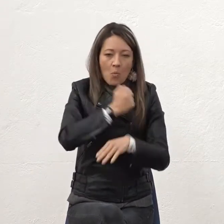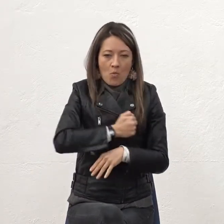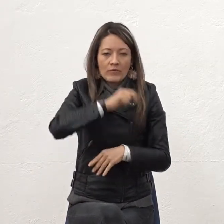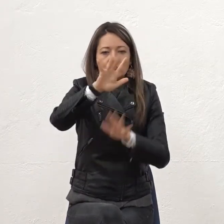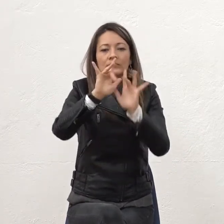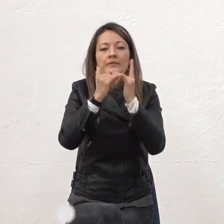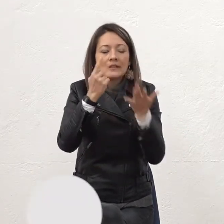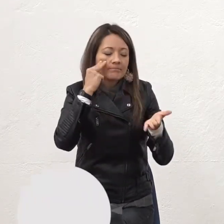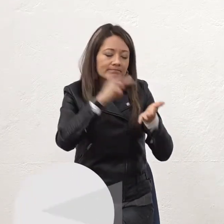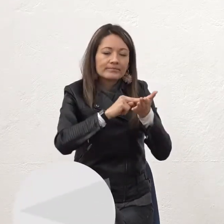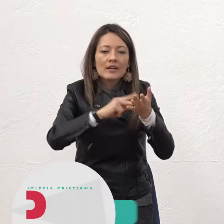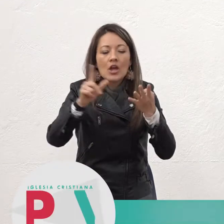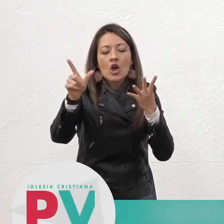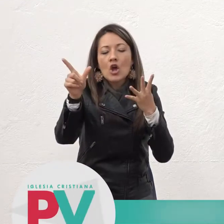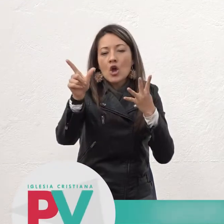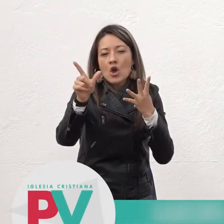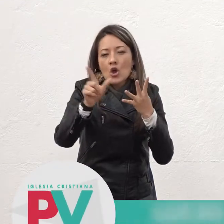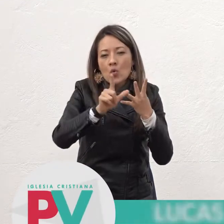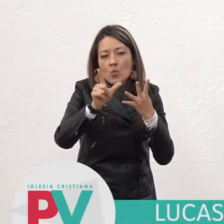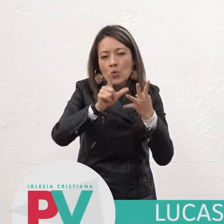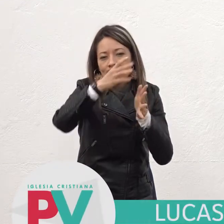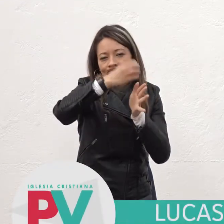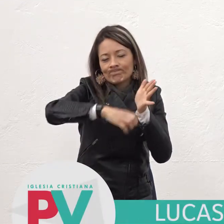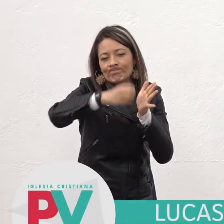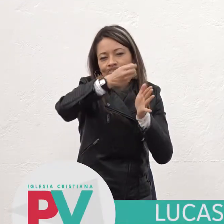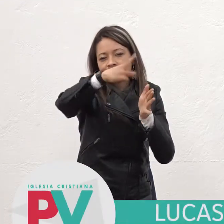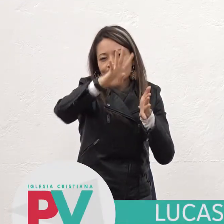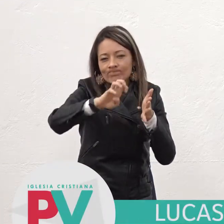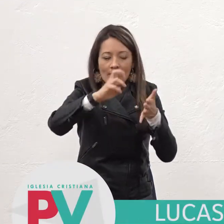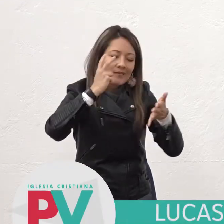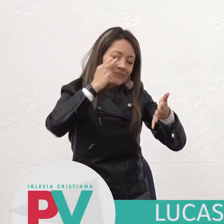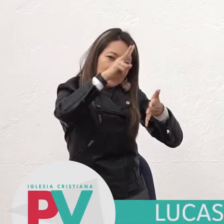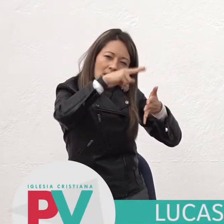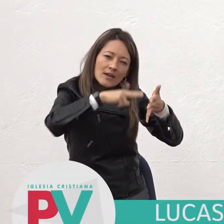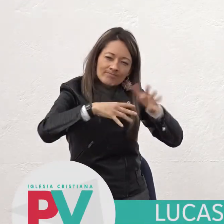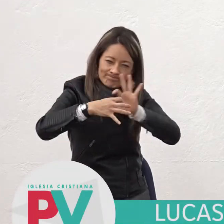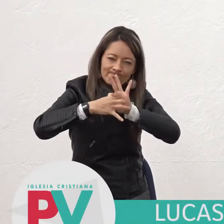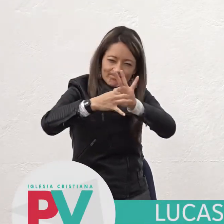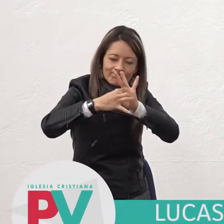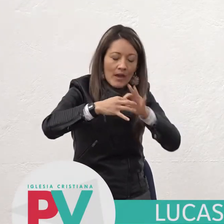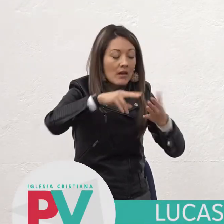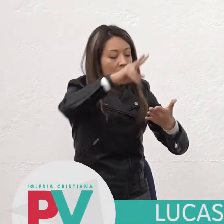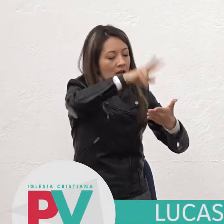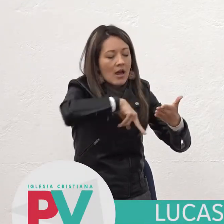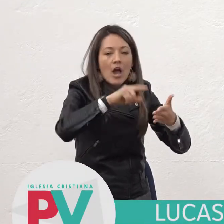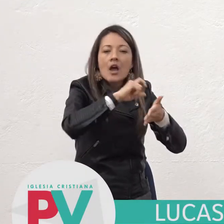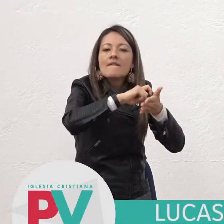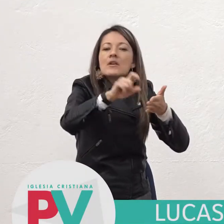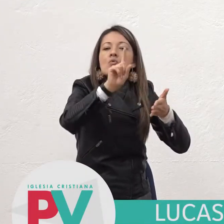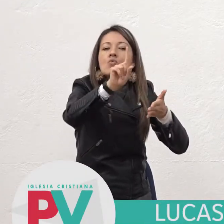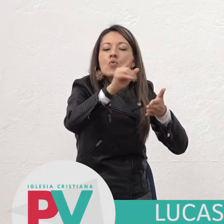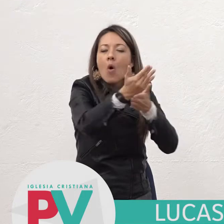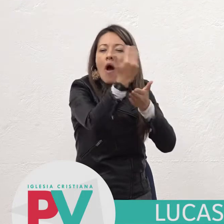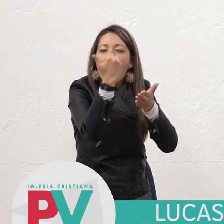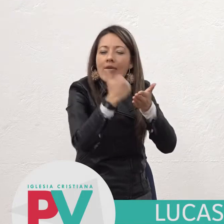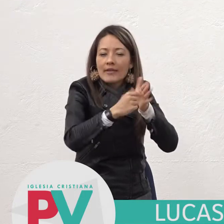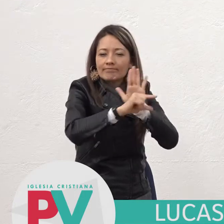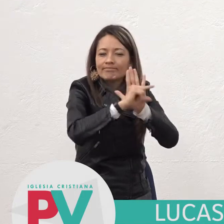19. Yo lo voy a invitar que lea conmigo Lucas 19 del 1 al 10.